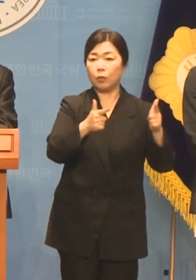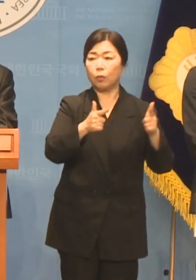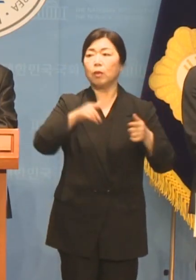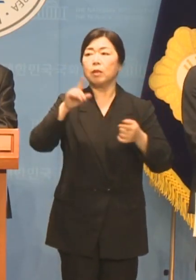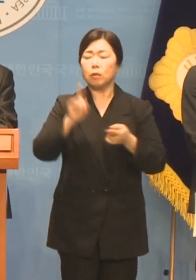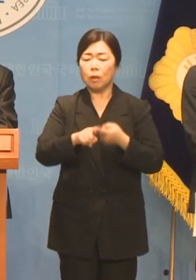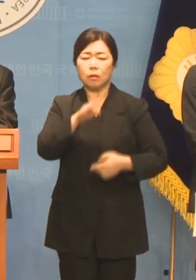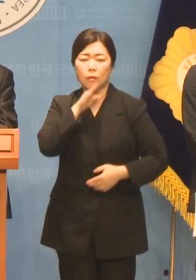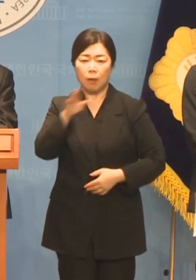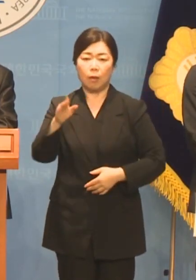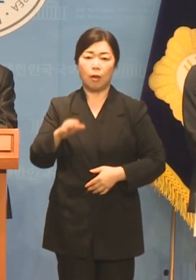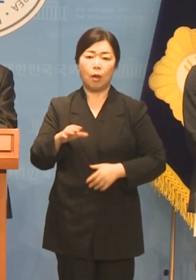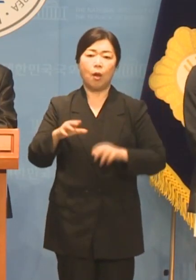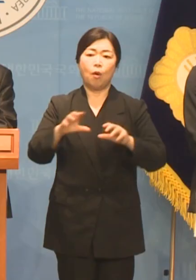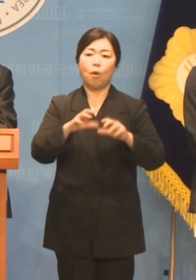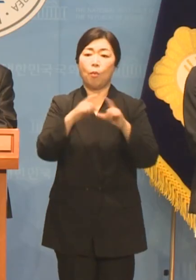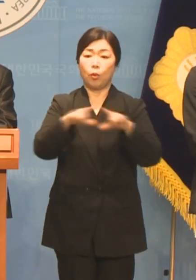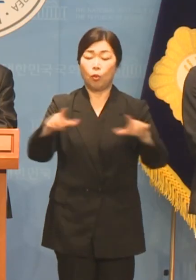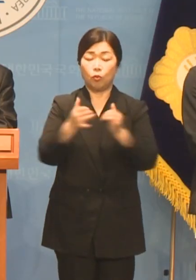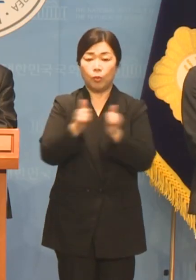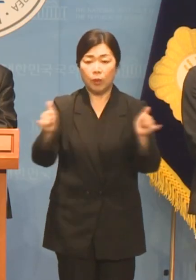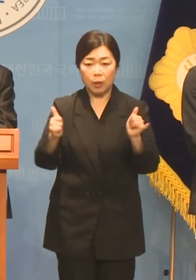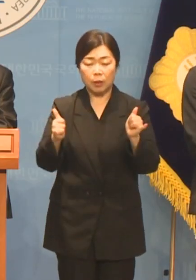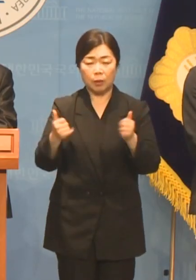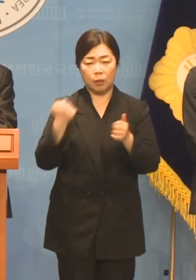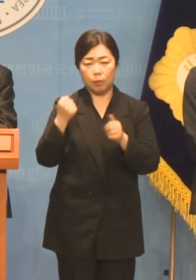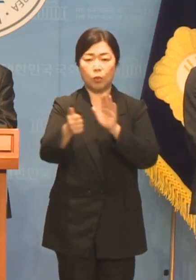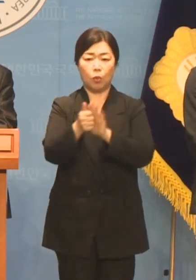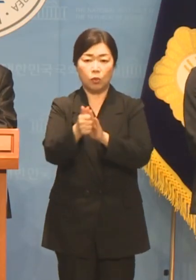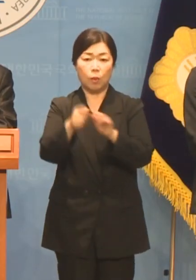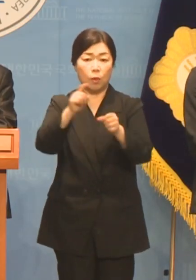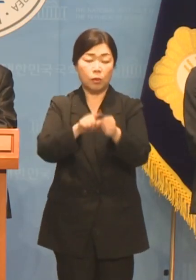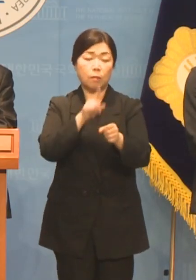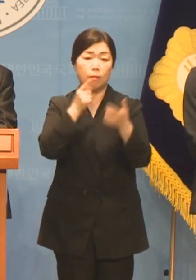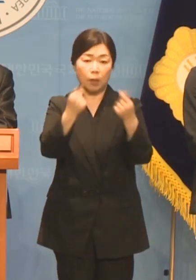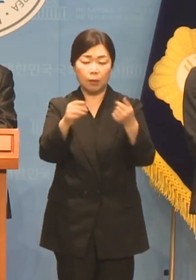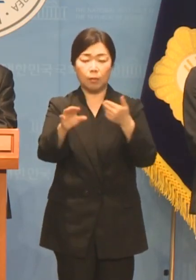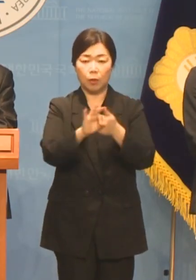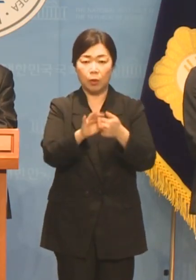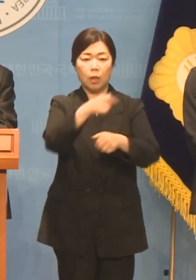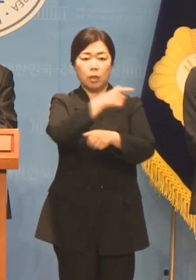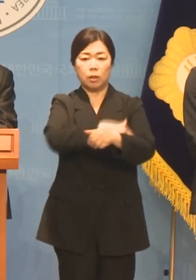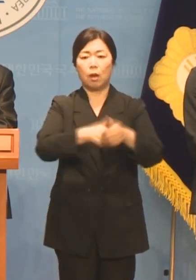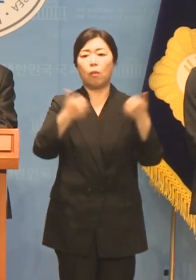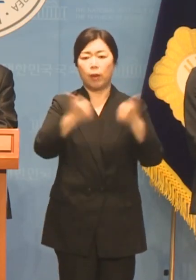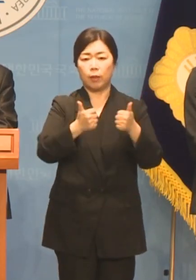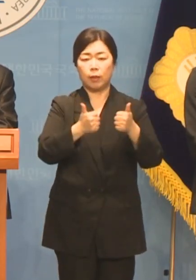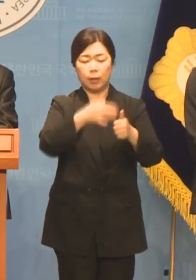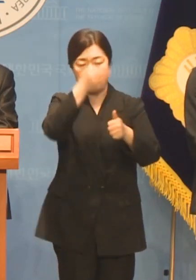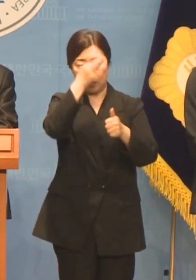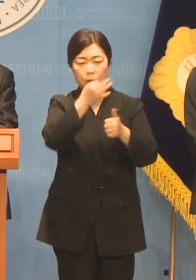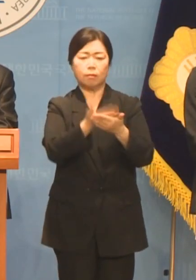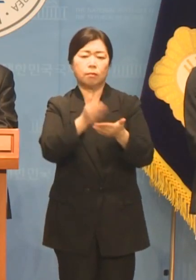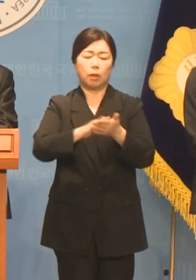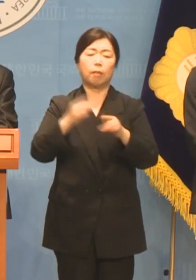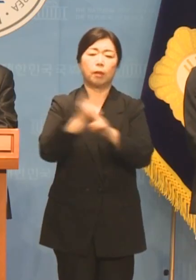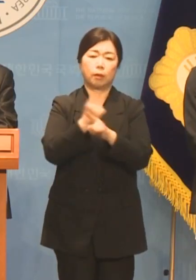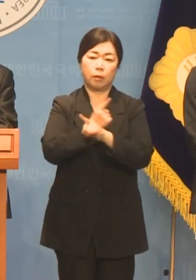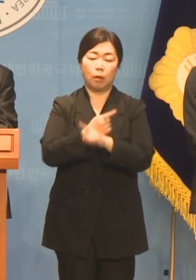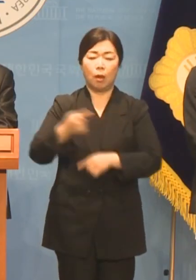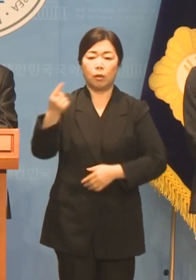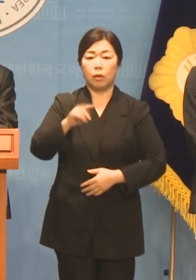그대로 국민의힘이 맞다면 거수기로 전락한 이사회의 기능을 개선함으로써 1,400만